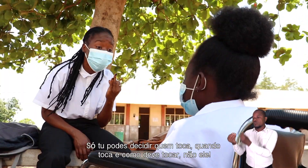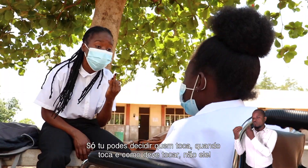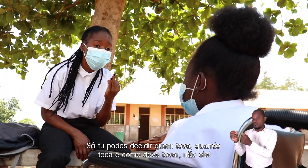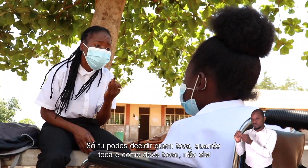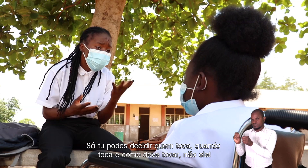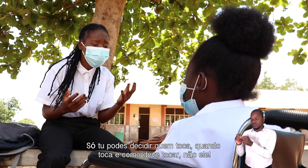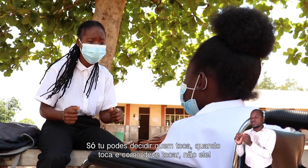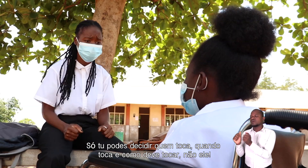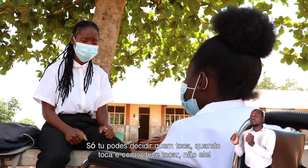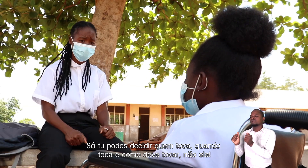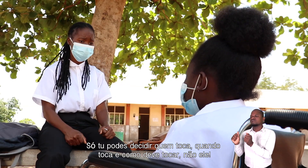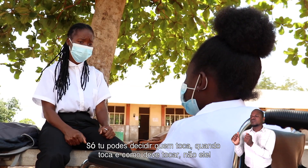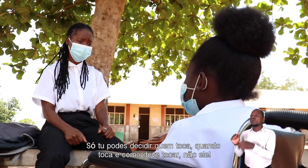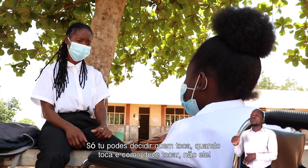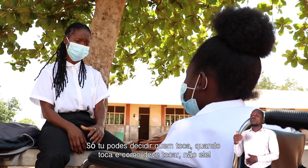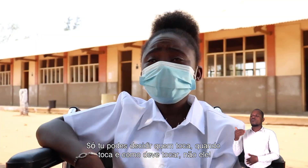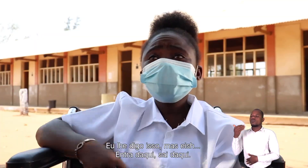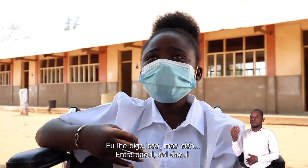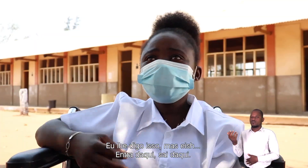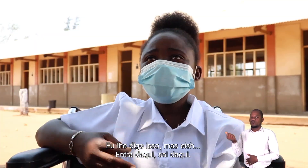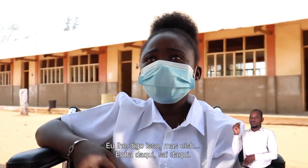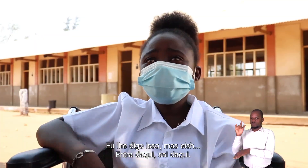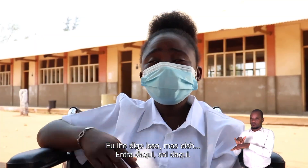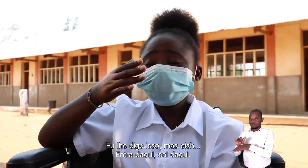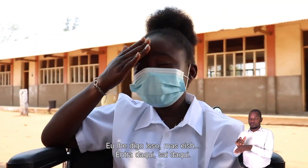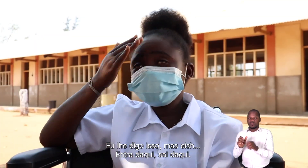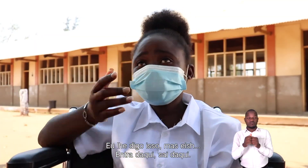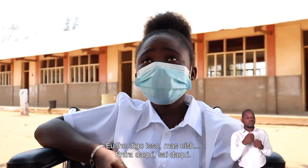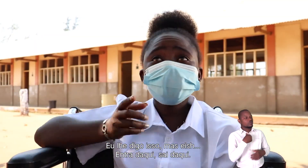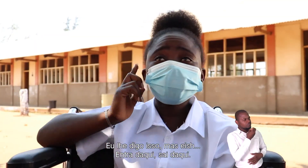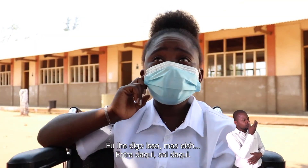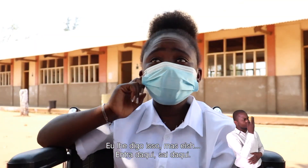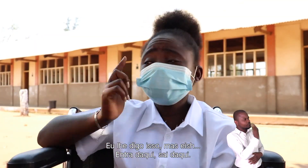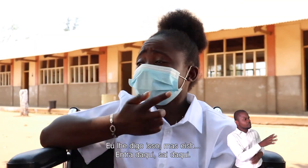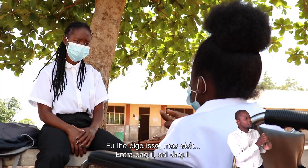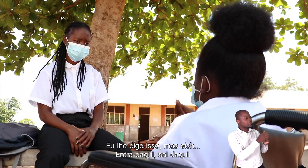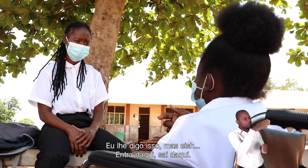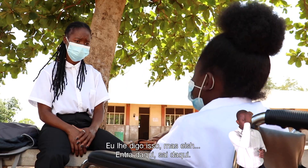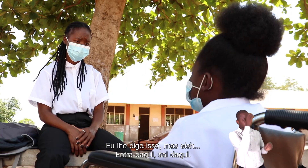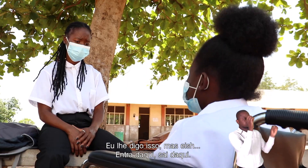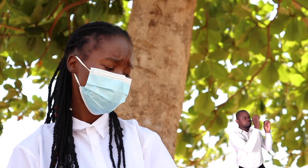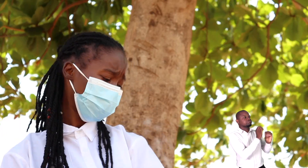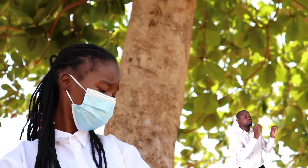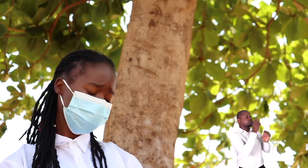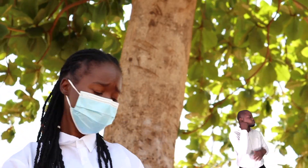como toca e quando deve tocar, não ele. Eu lhe digo isso, mas entra daqui, sai daqui.